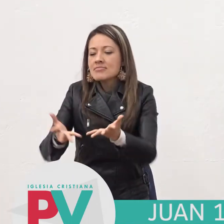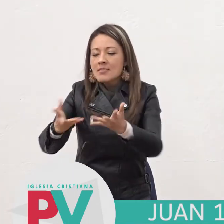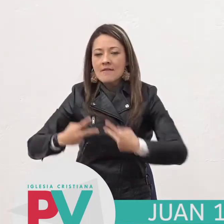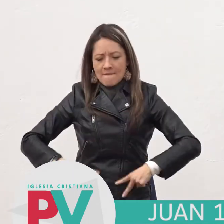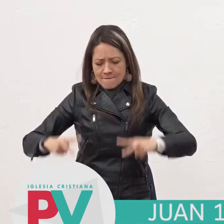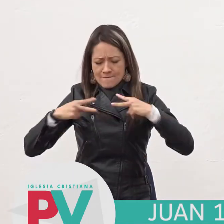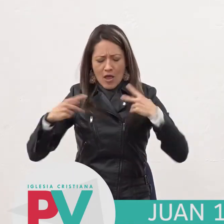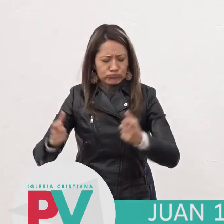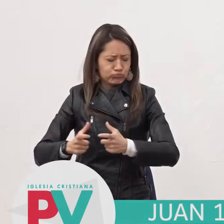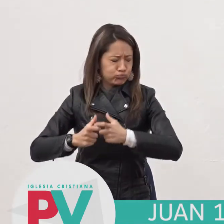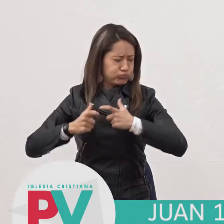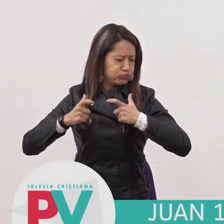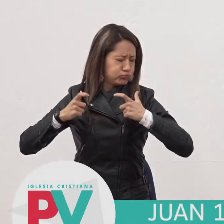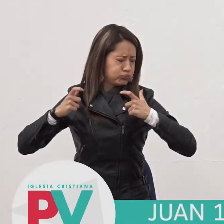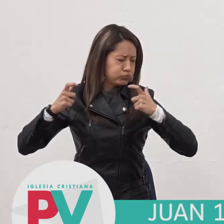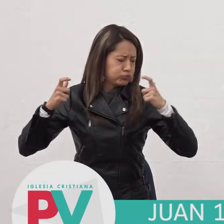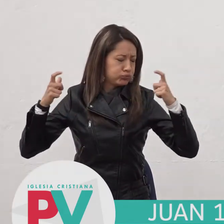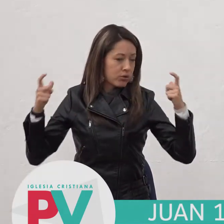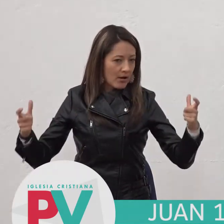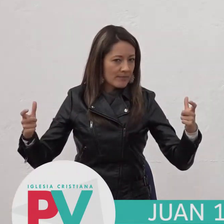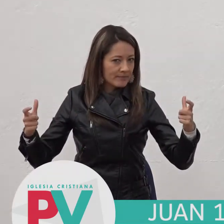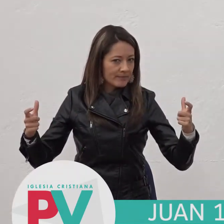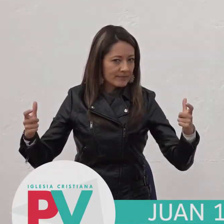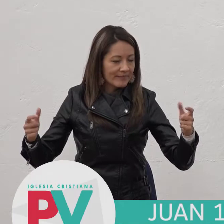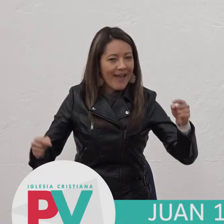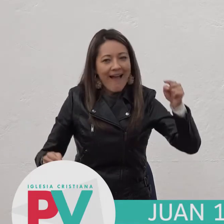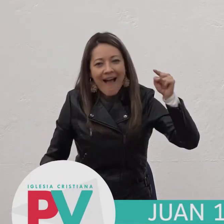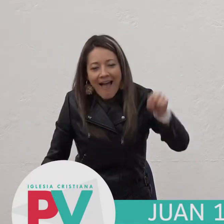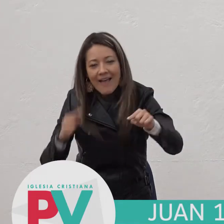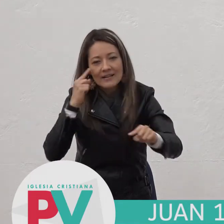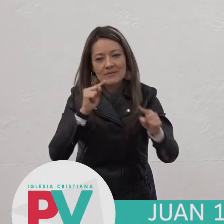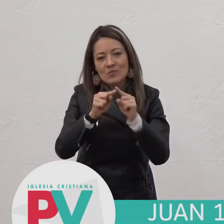en abundancia. A eso